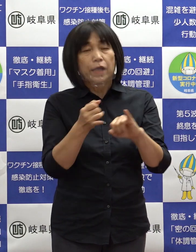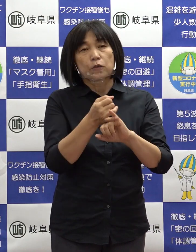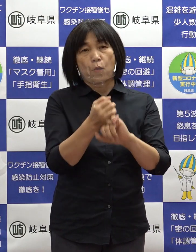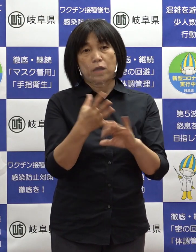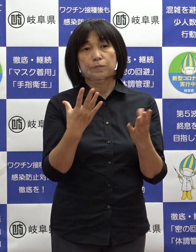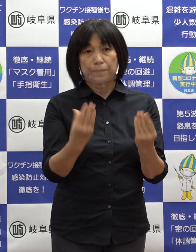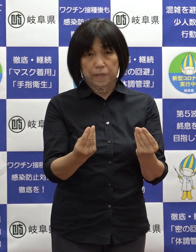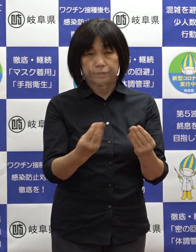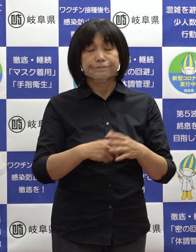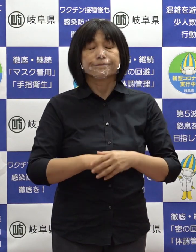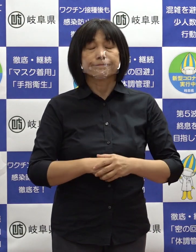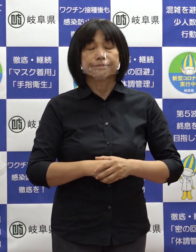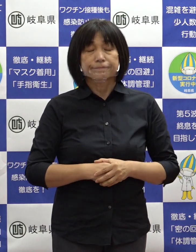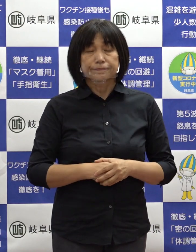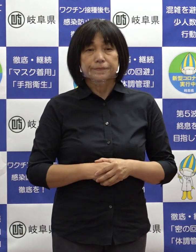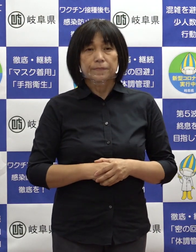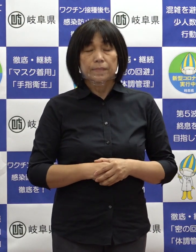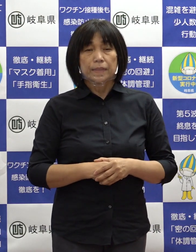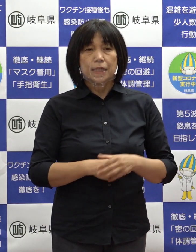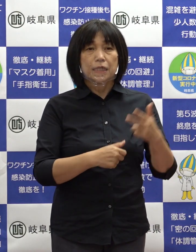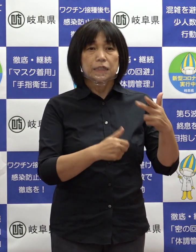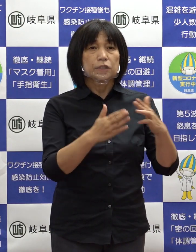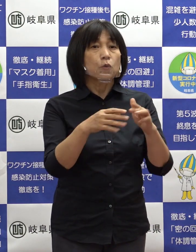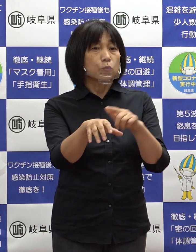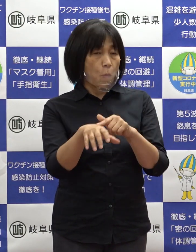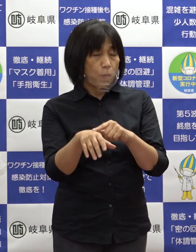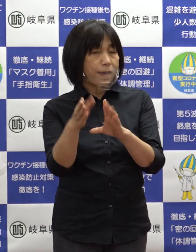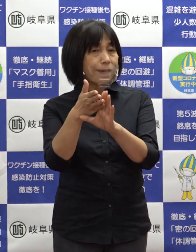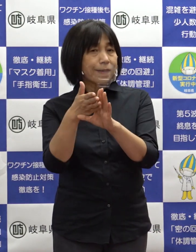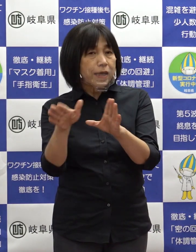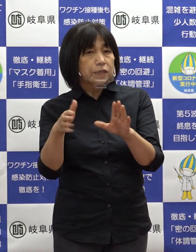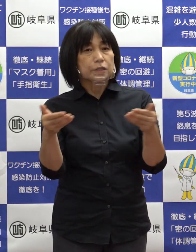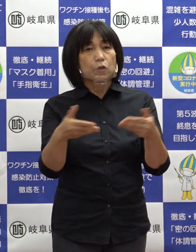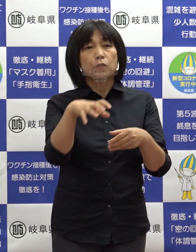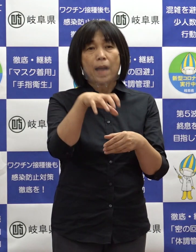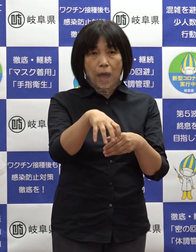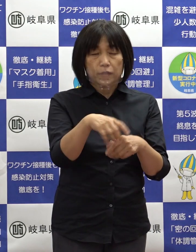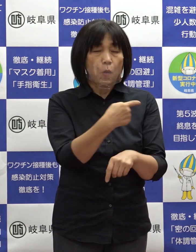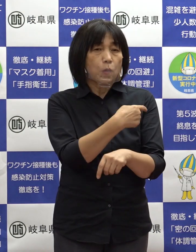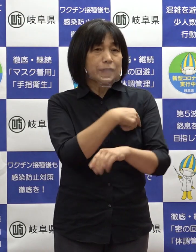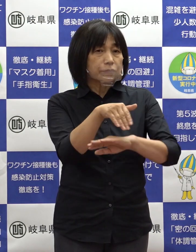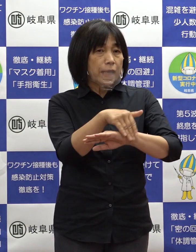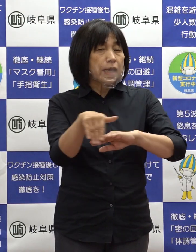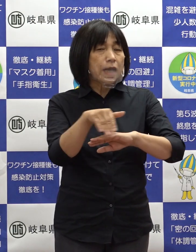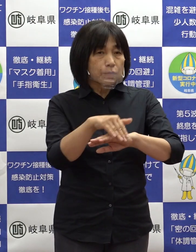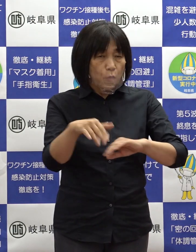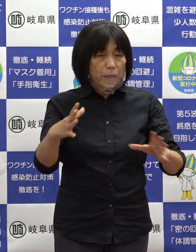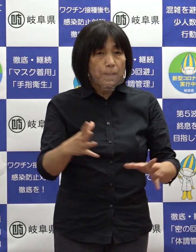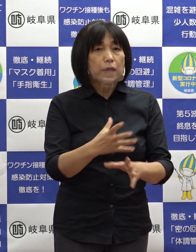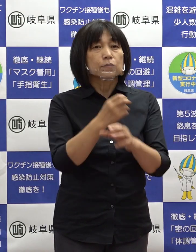で、市町村県職域ごとの接種計画トータルしますと